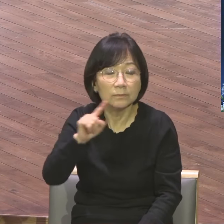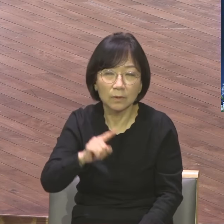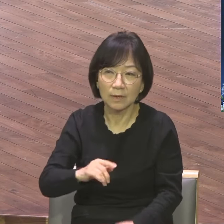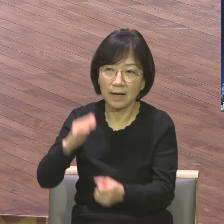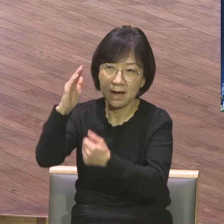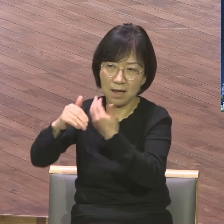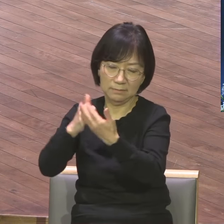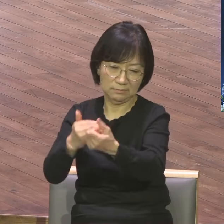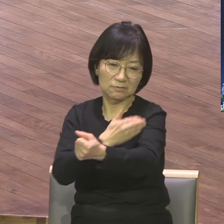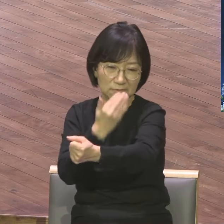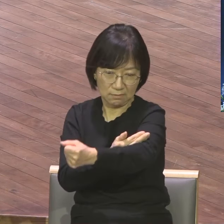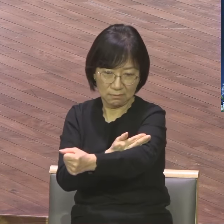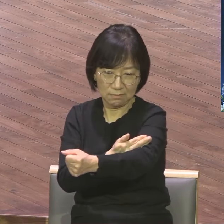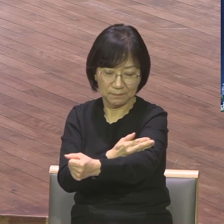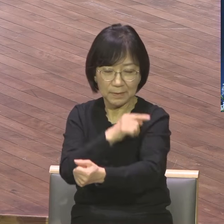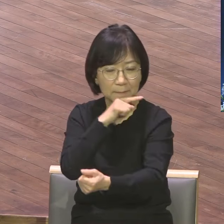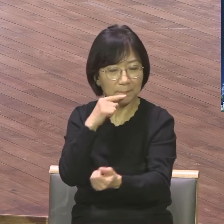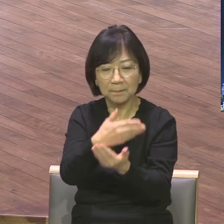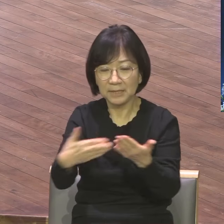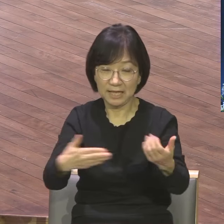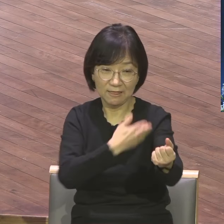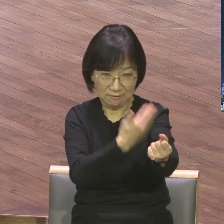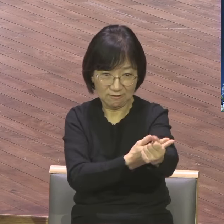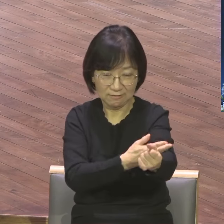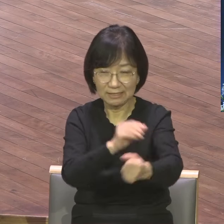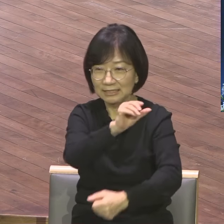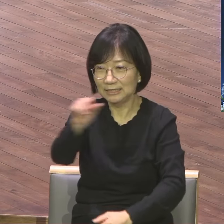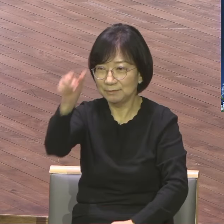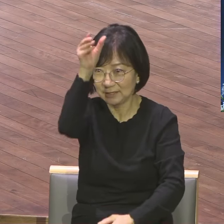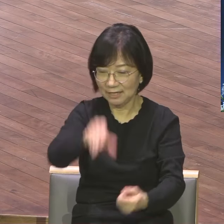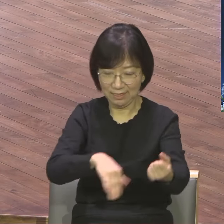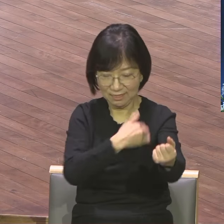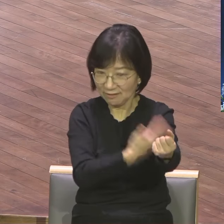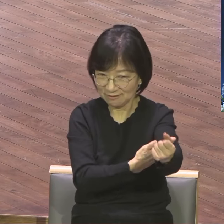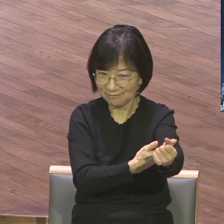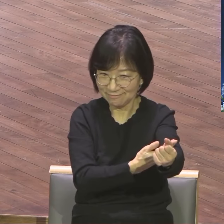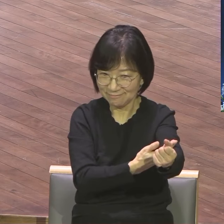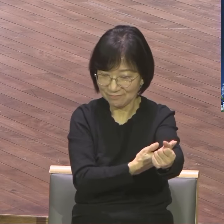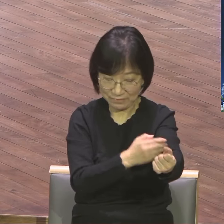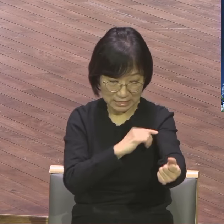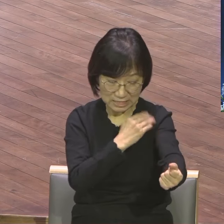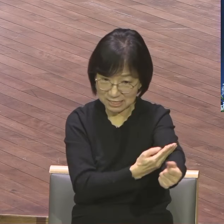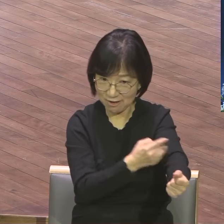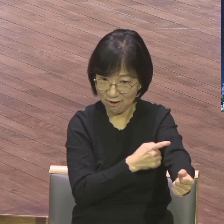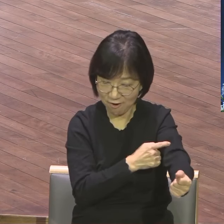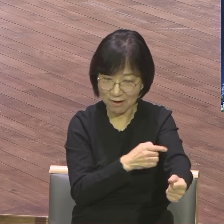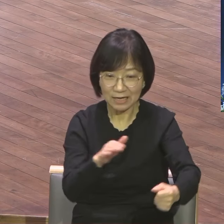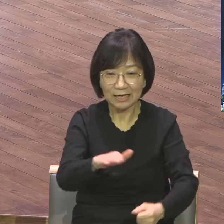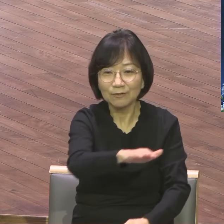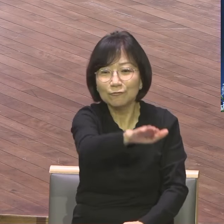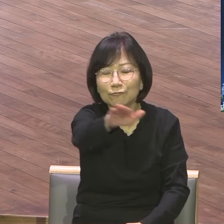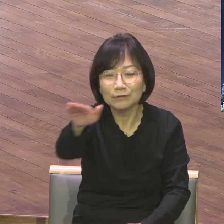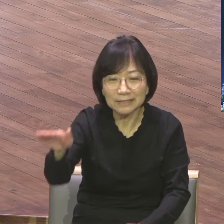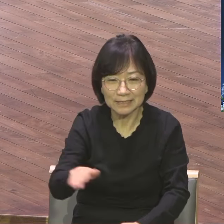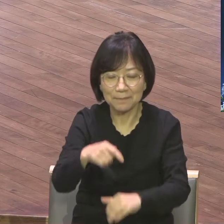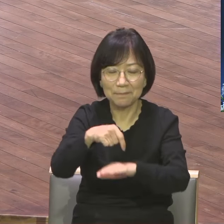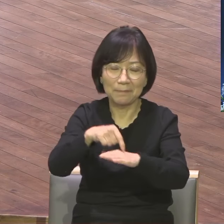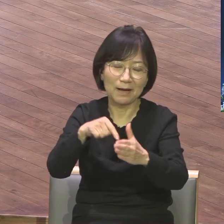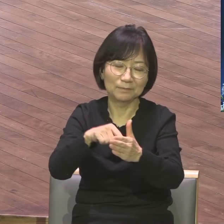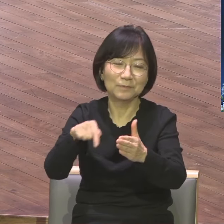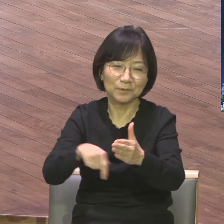능력이에요. 십자가의 능력입니다. 이 능력이 저와 여러분 심령 속에 이